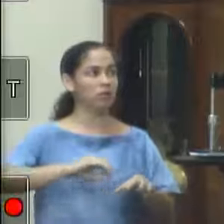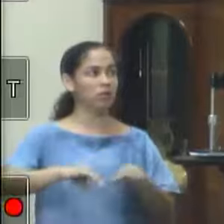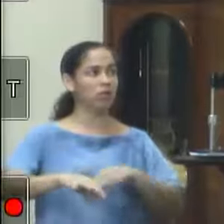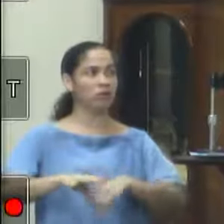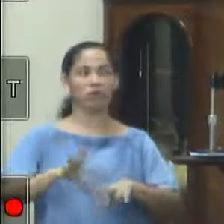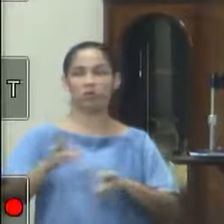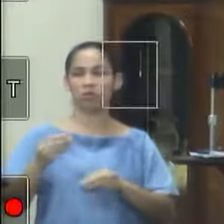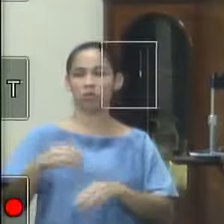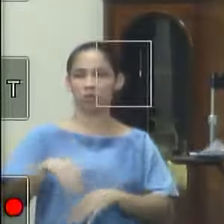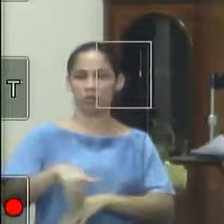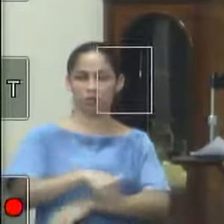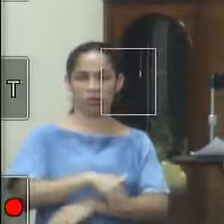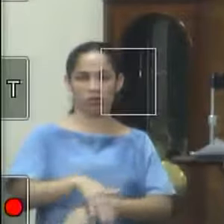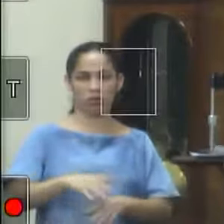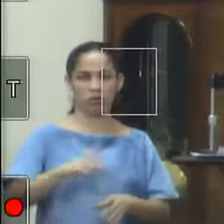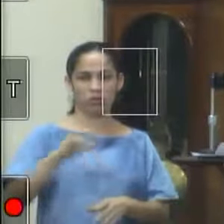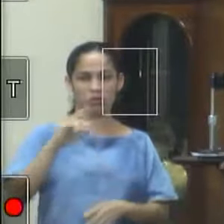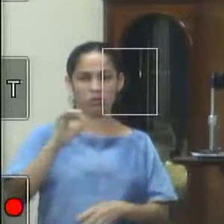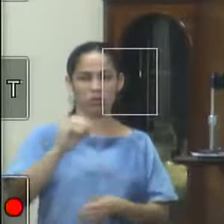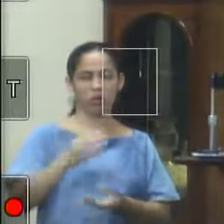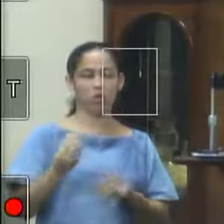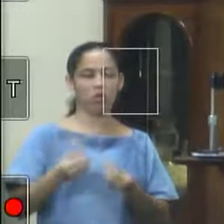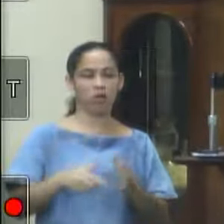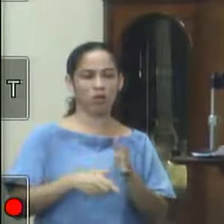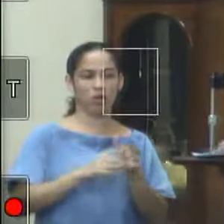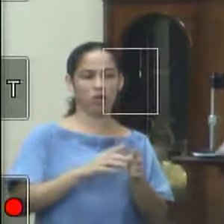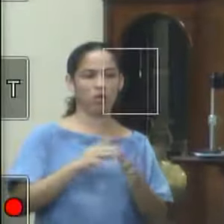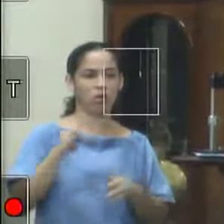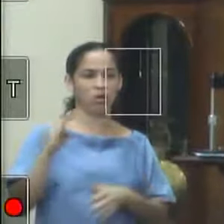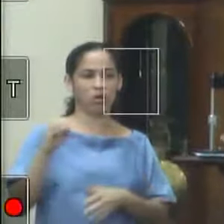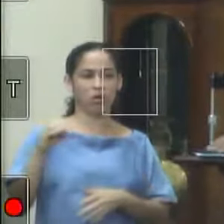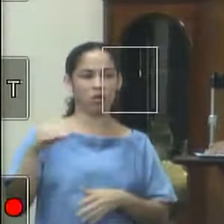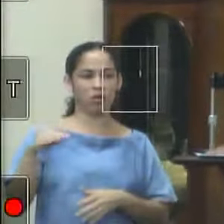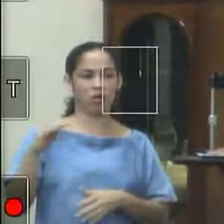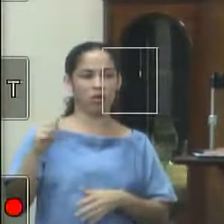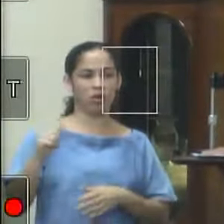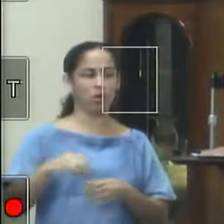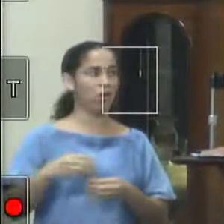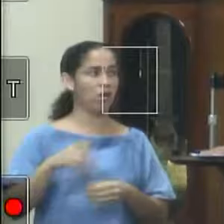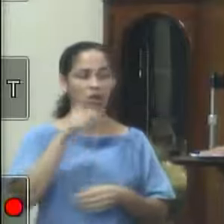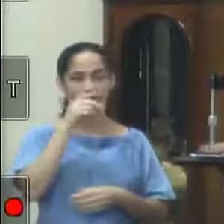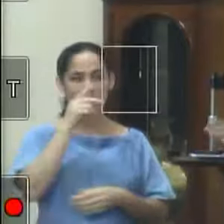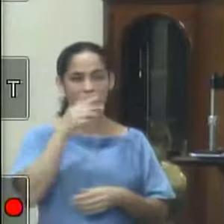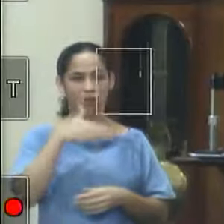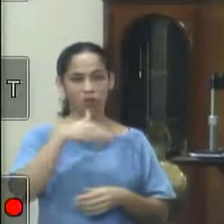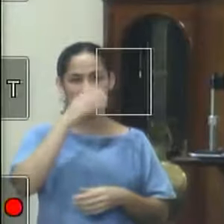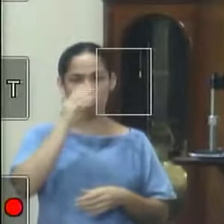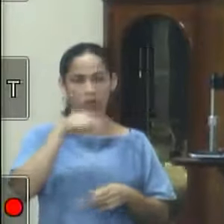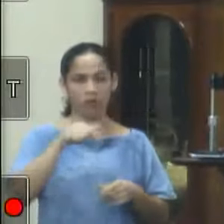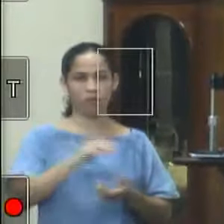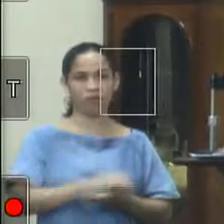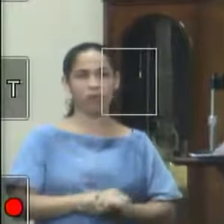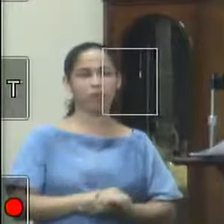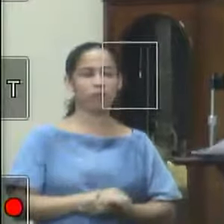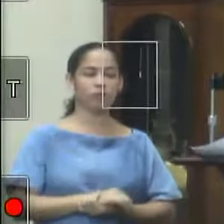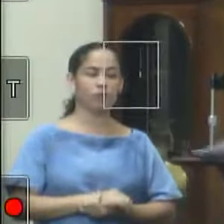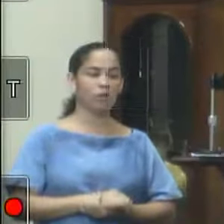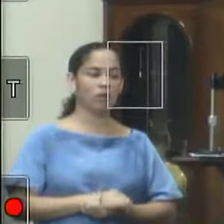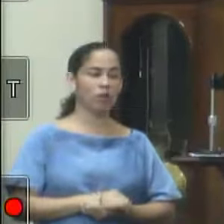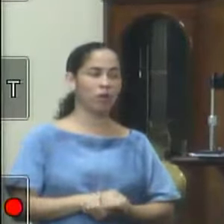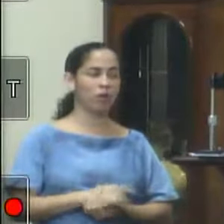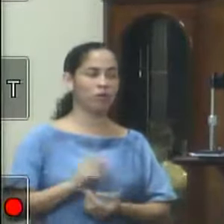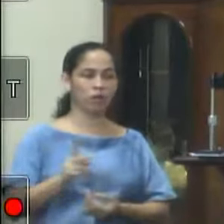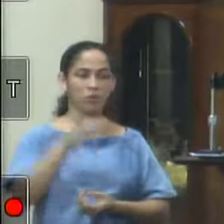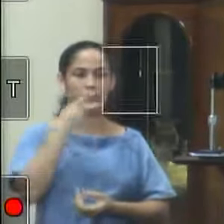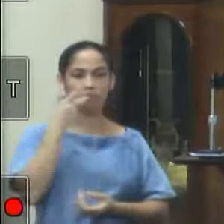para o rio, e tudo antes da bomba também, e a água que a gente bebe aqui na nossa cidade. Então, como eu sempre falei,